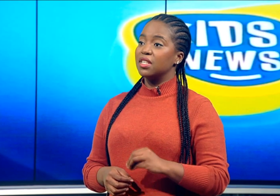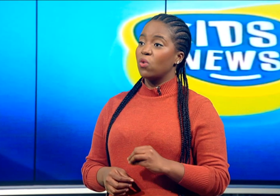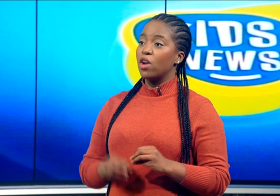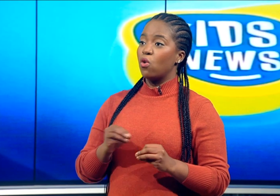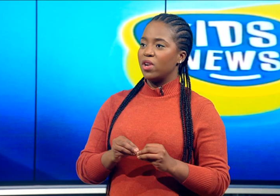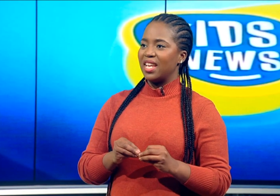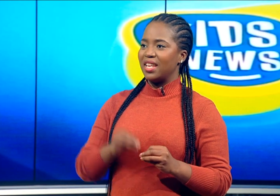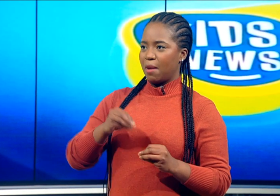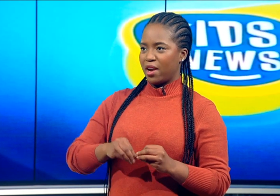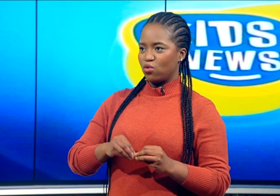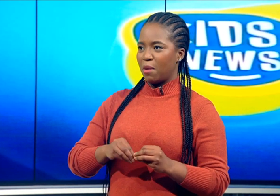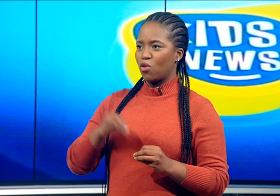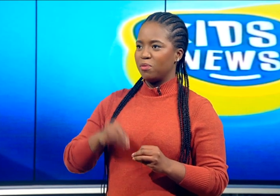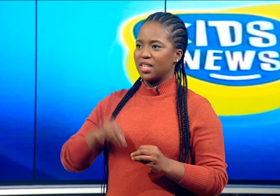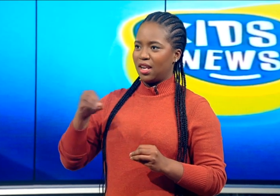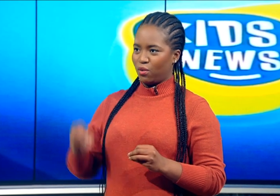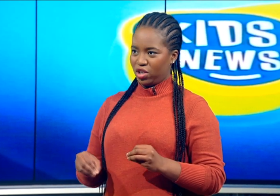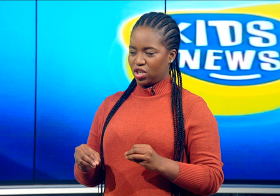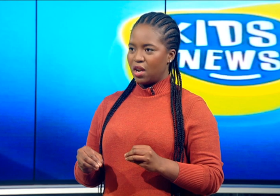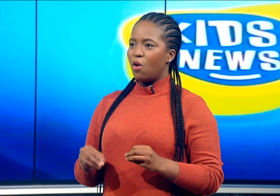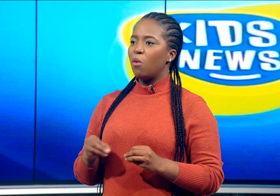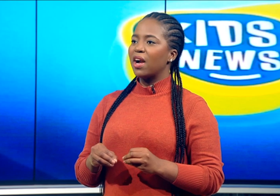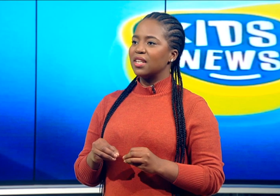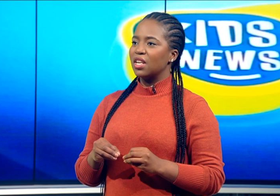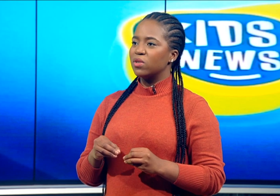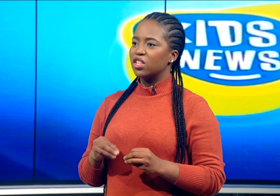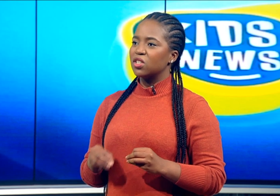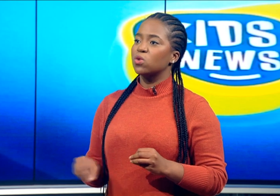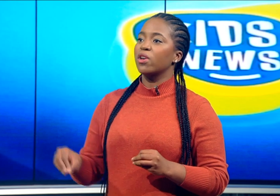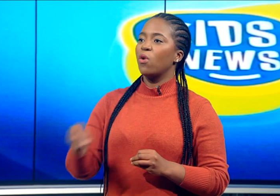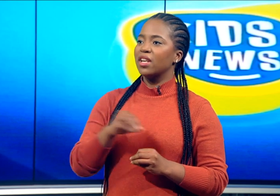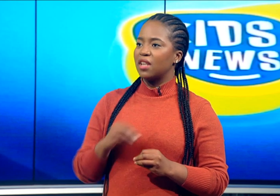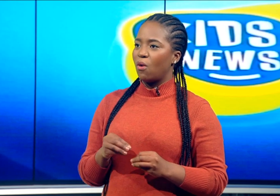isebenziswa ezikolweni ezinabantu abakhuluma sign language. Uma ngase lusetshenziswa yonke indawo